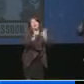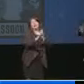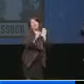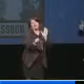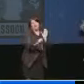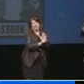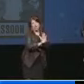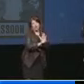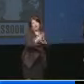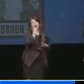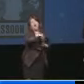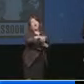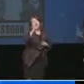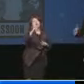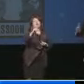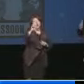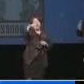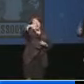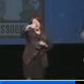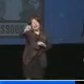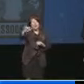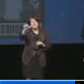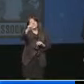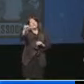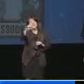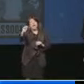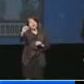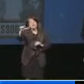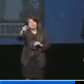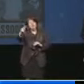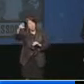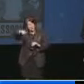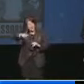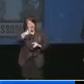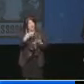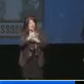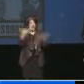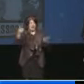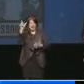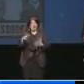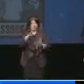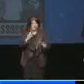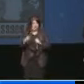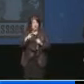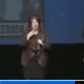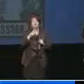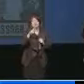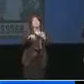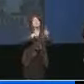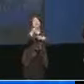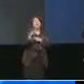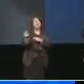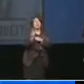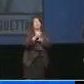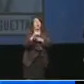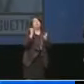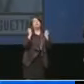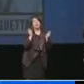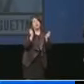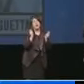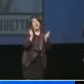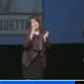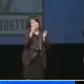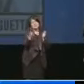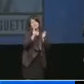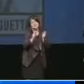quando dicevo che il Salone cerca in qualche modo di mettere insieme delle grandi personalità intendevo questo e poi Bernard Guetta uno dei giornalisti politici